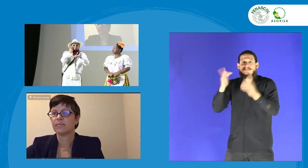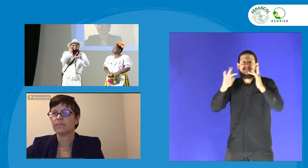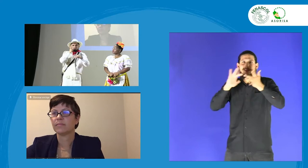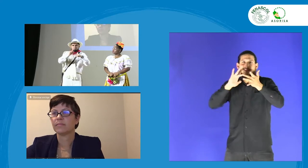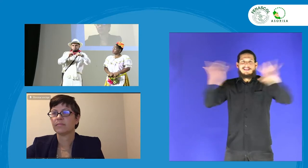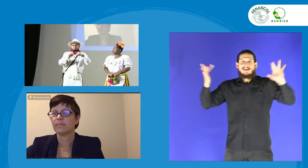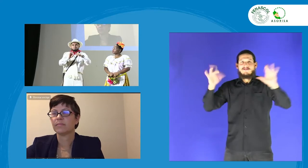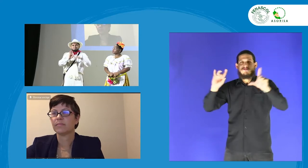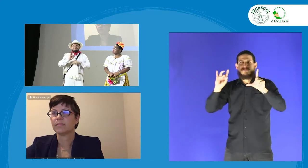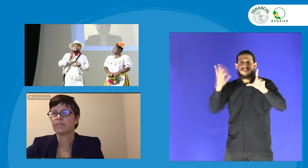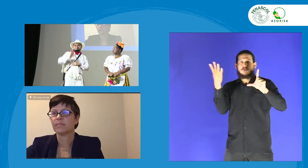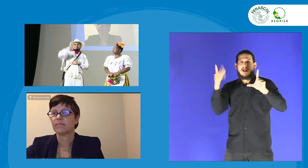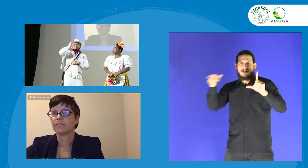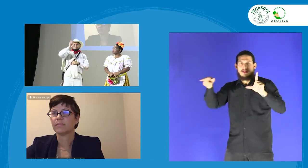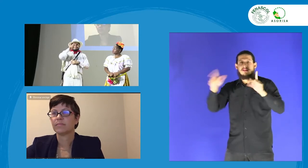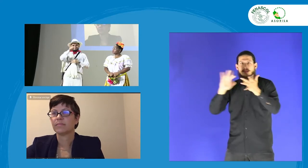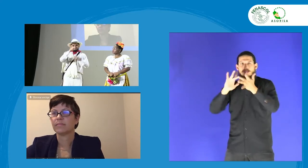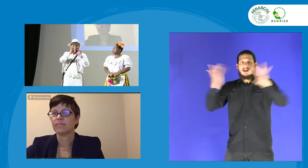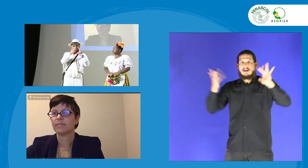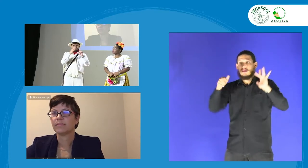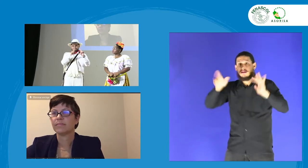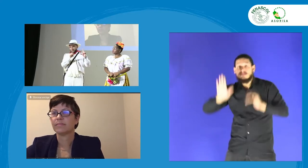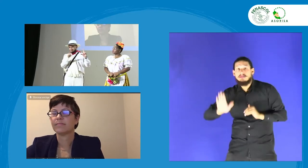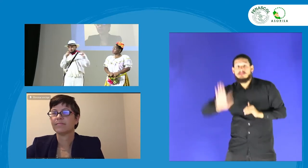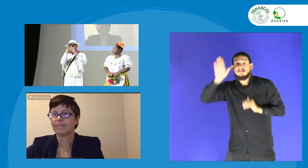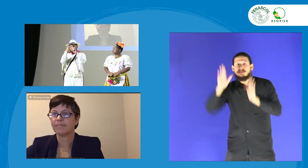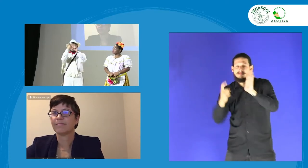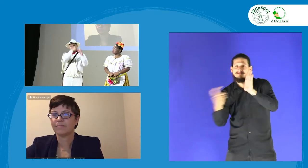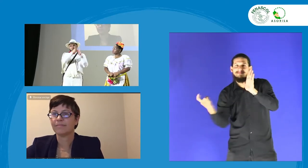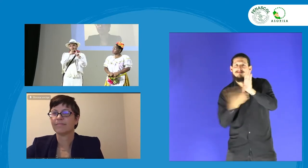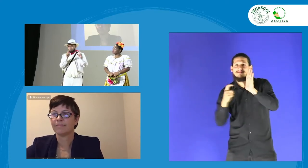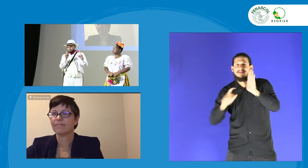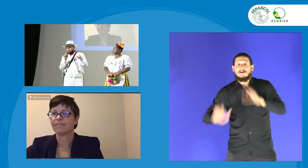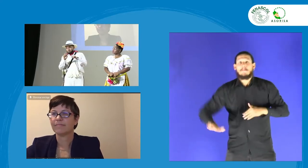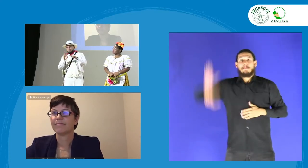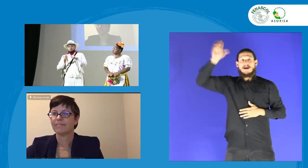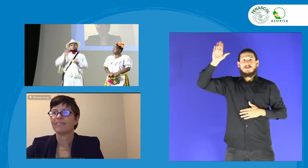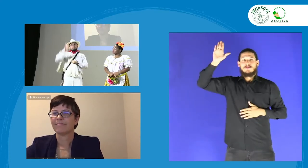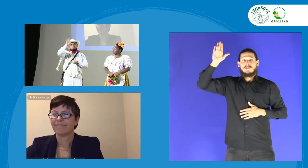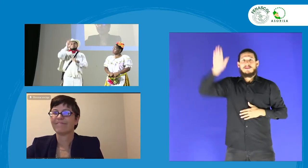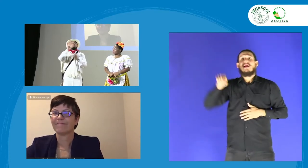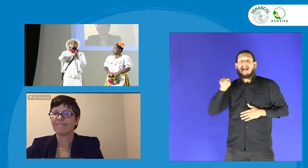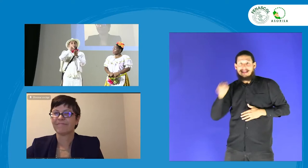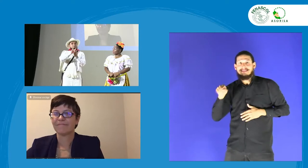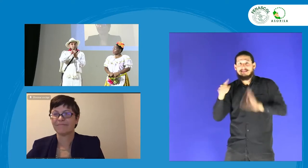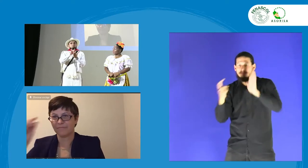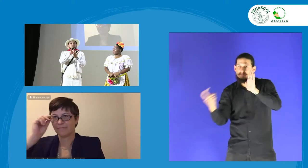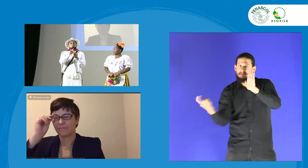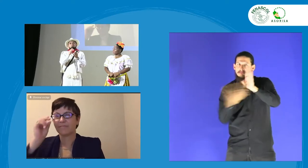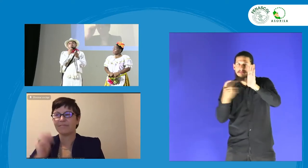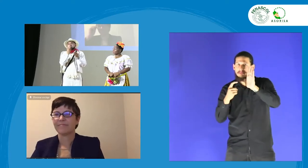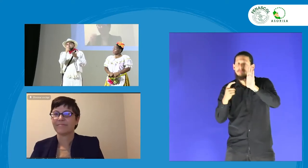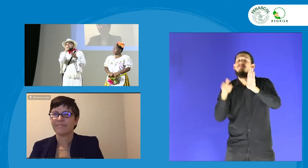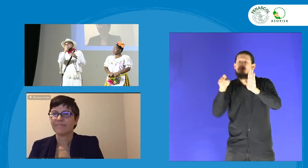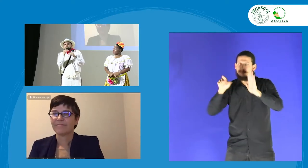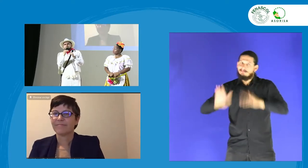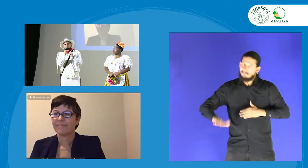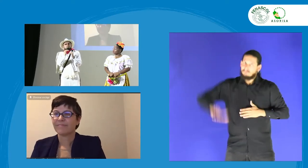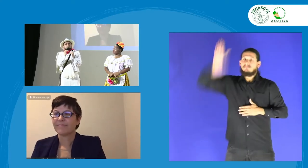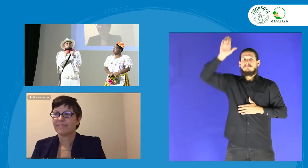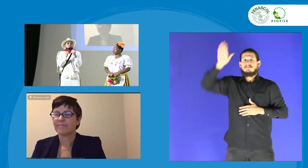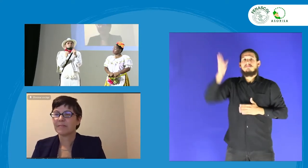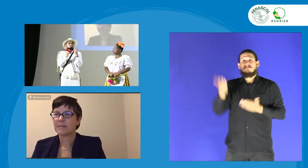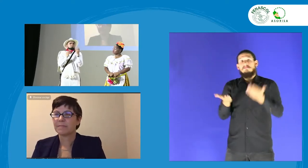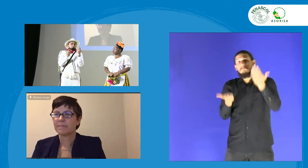virtual. Entonces, por favor, si también algunos de los que están en Zoom quieren hacer alguna participación o